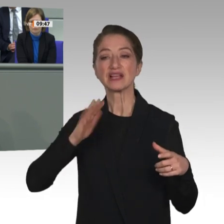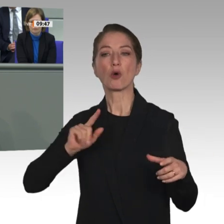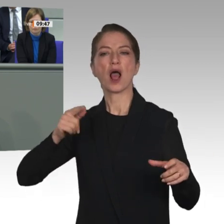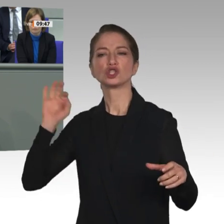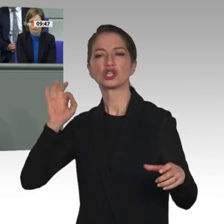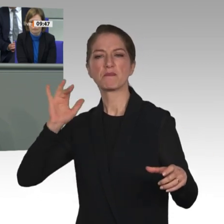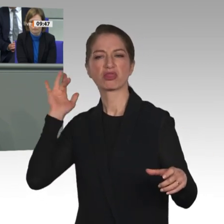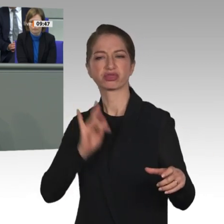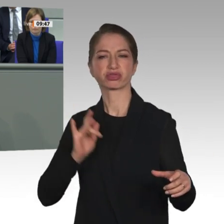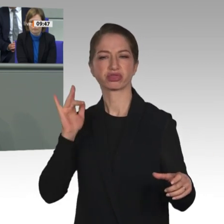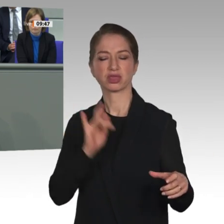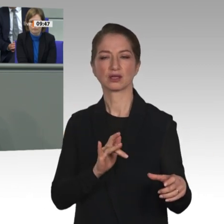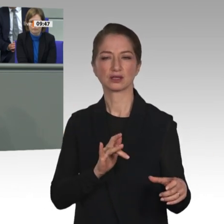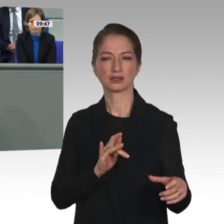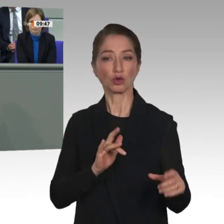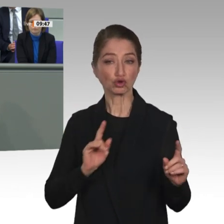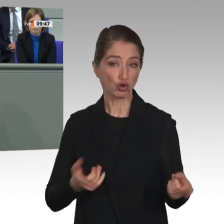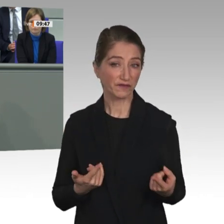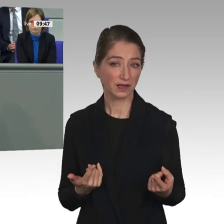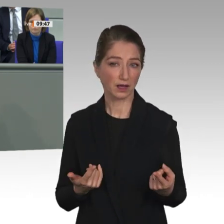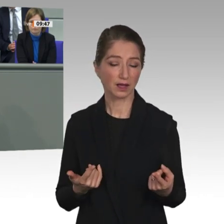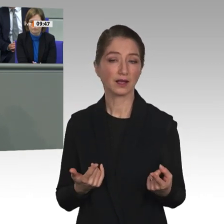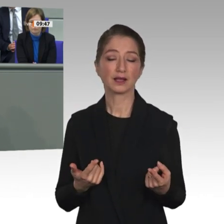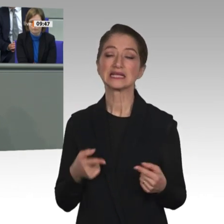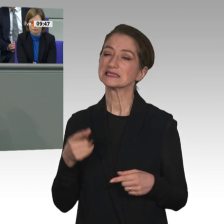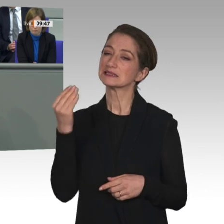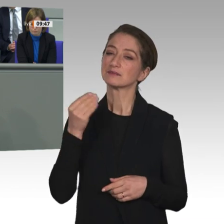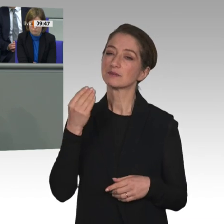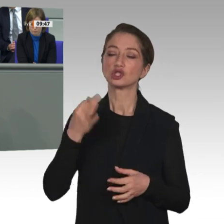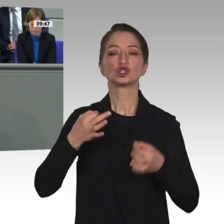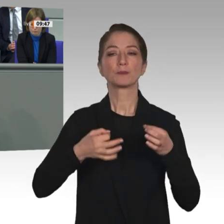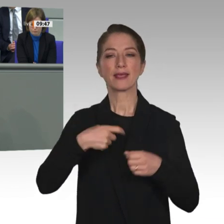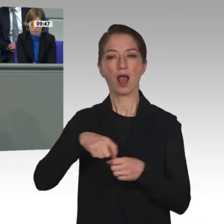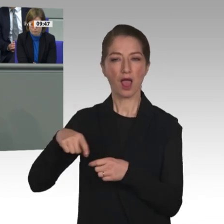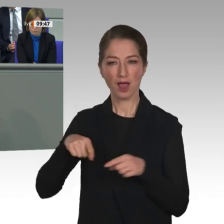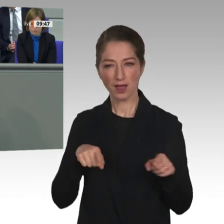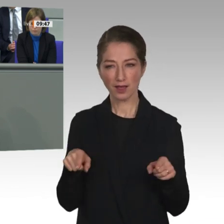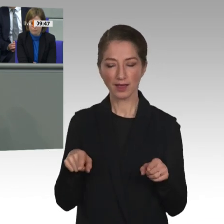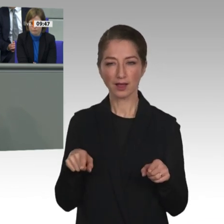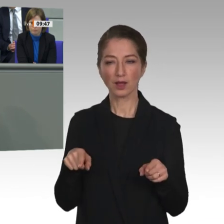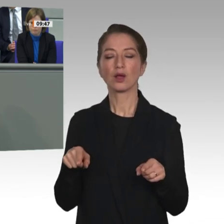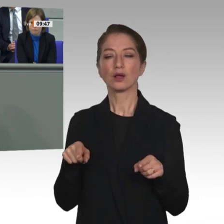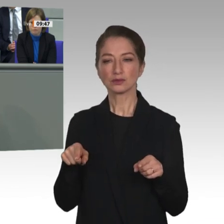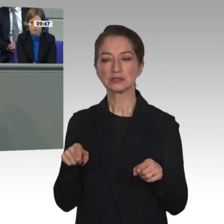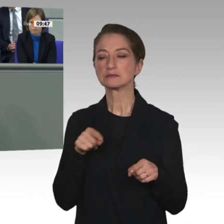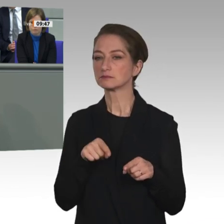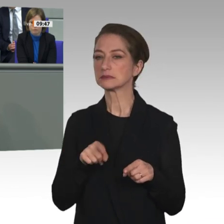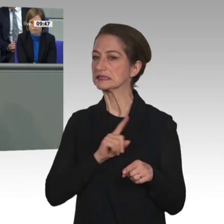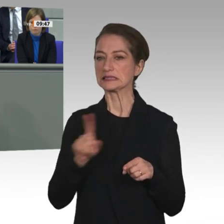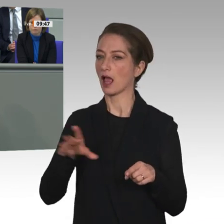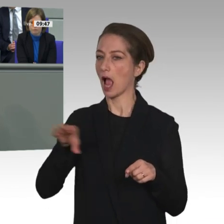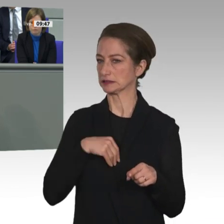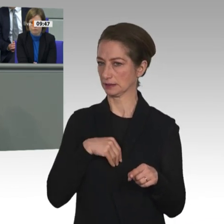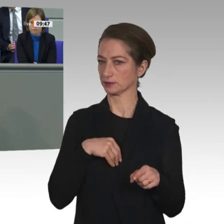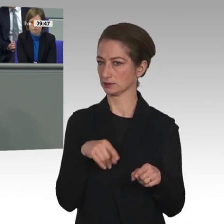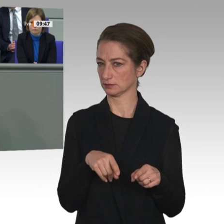verunglimpft. Es war ein starkes Zeichen, dass die Spieler und Verantwortlichen das nicht tatenlos akzeptiert haben. Aber